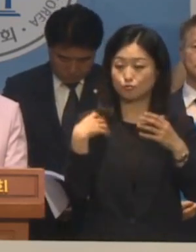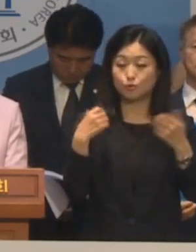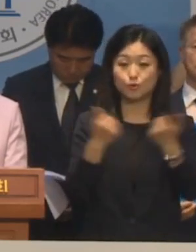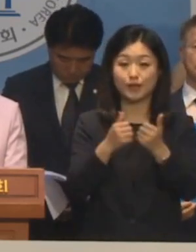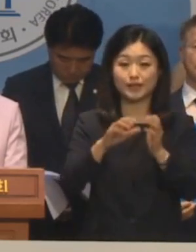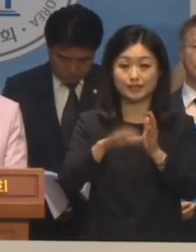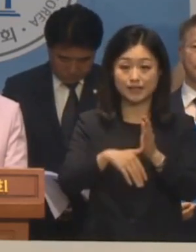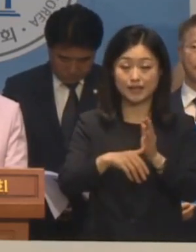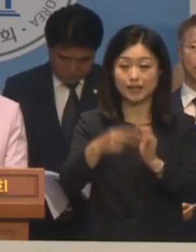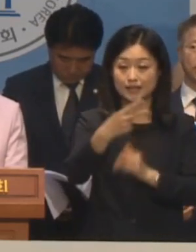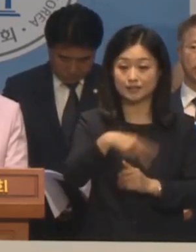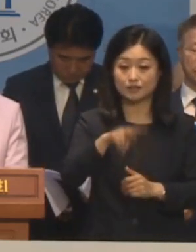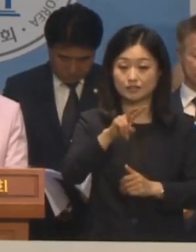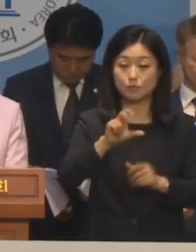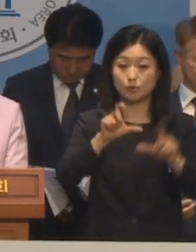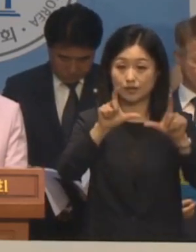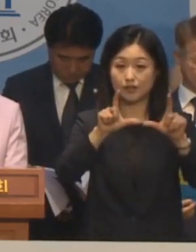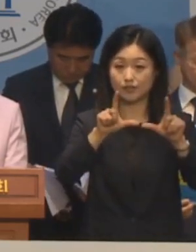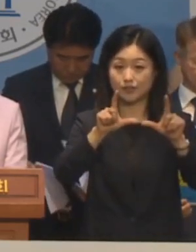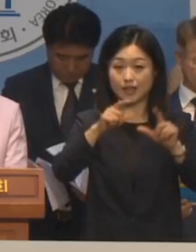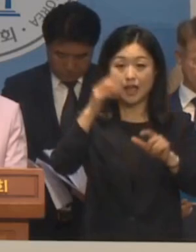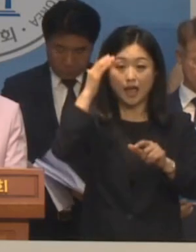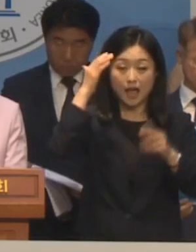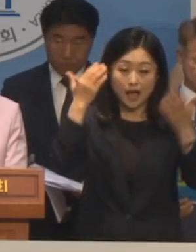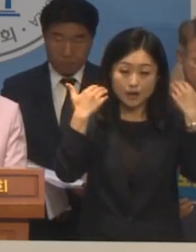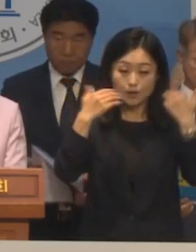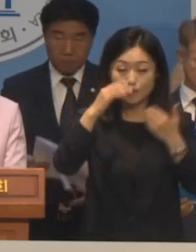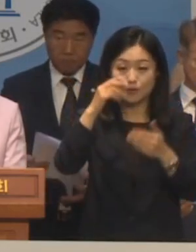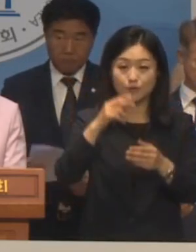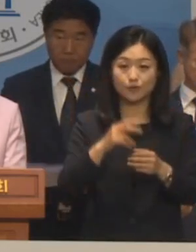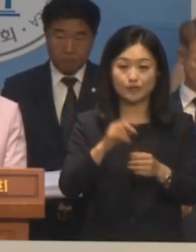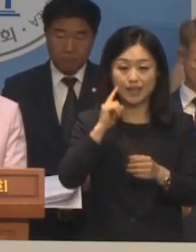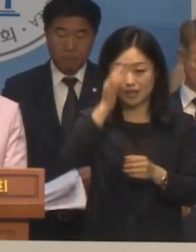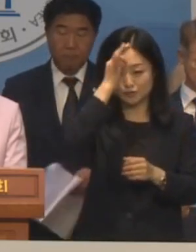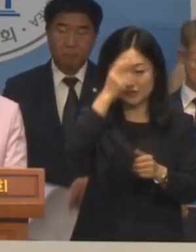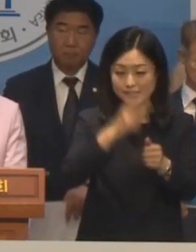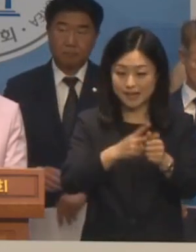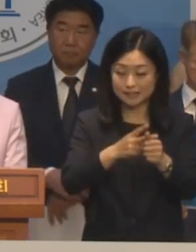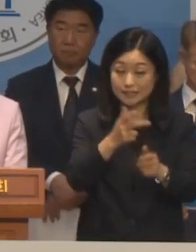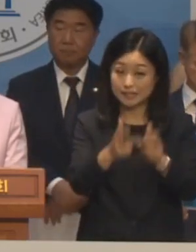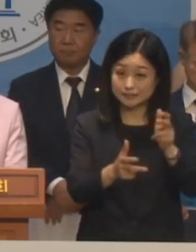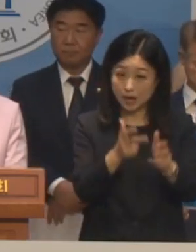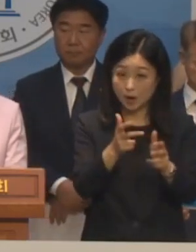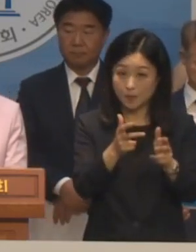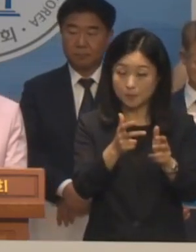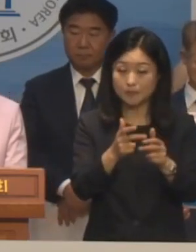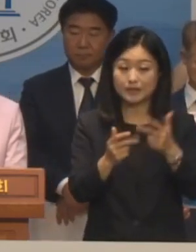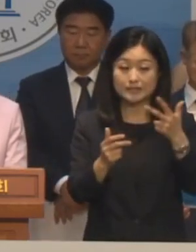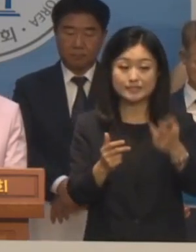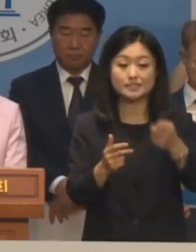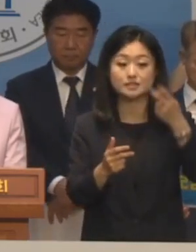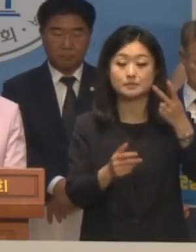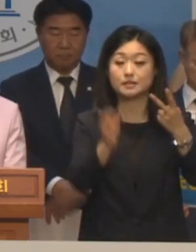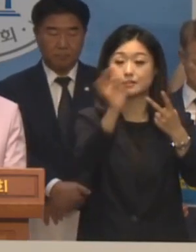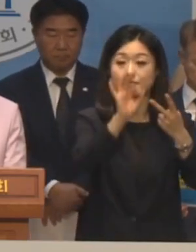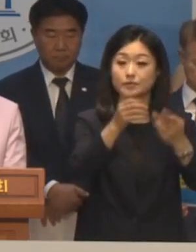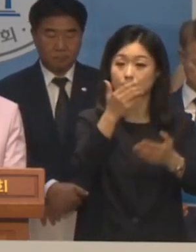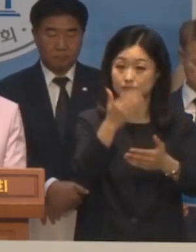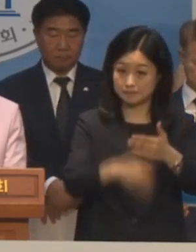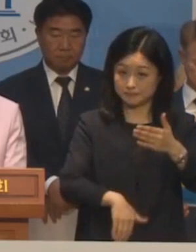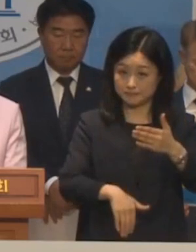국무회의에서 2025년 학교 예술 강사 지원 사업 예산을 올해보다 72%